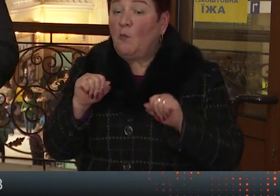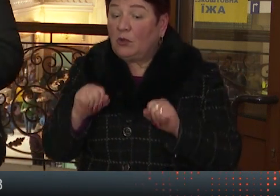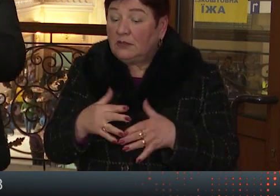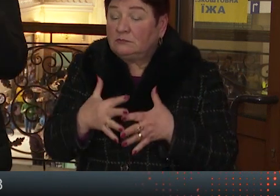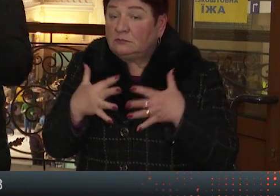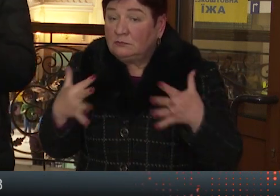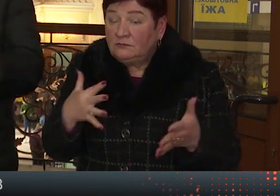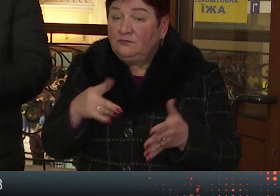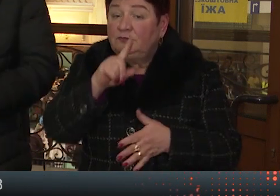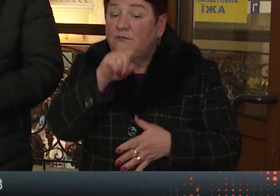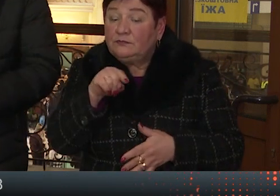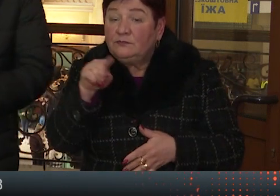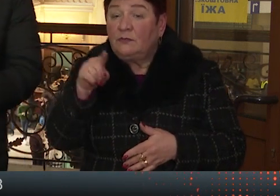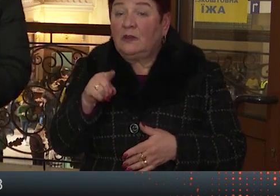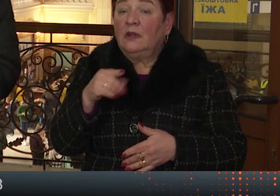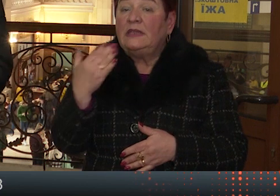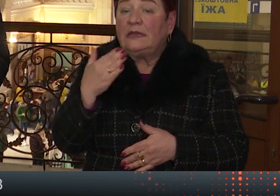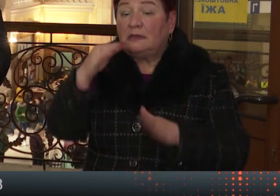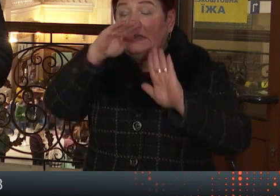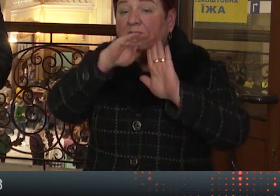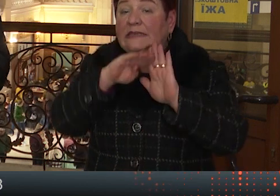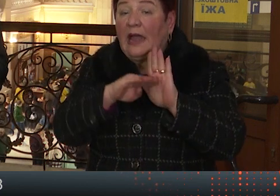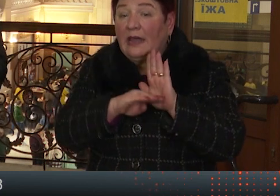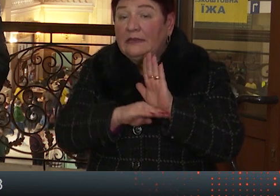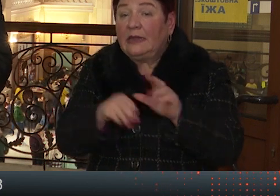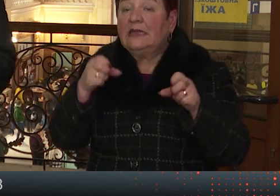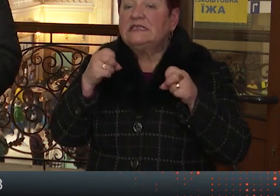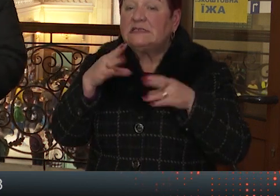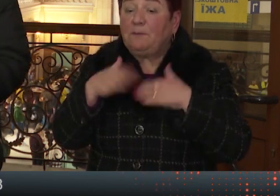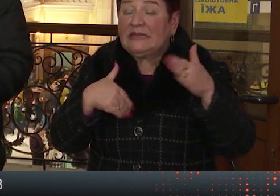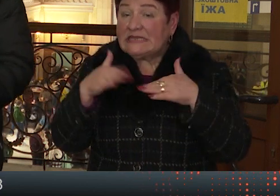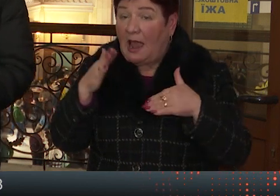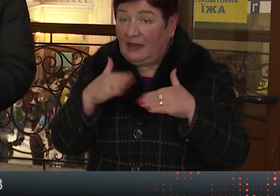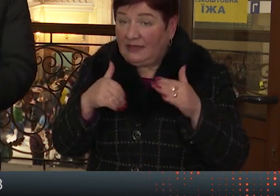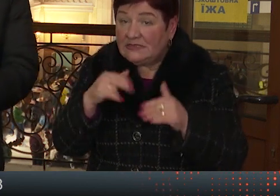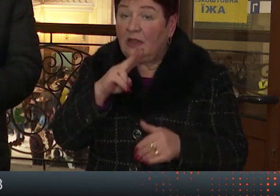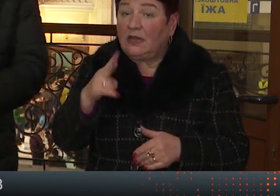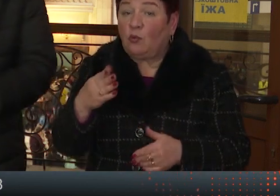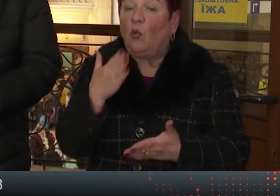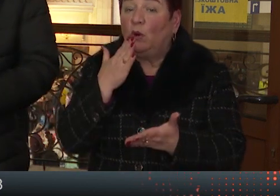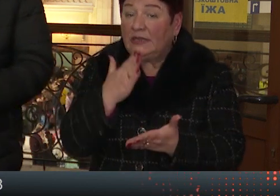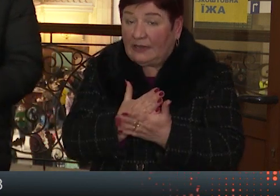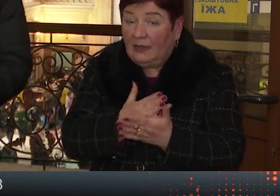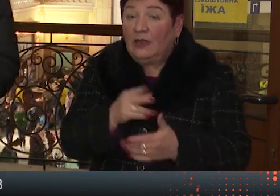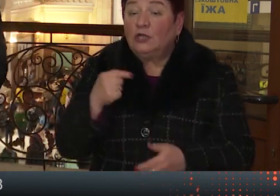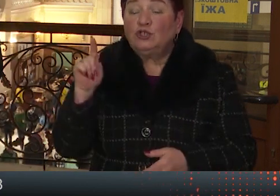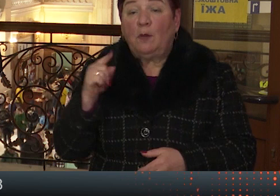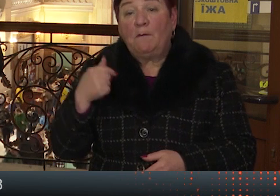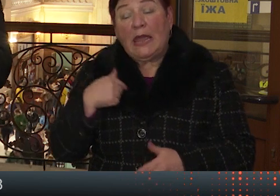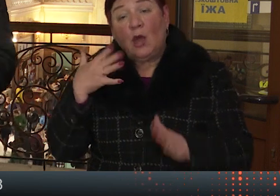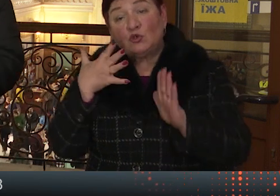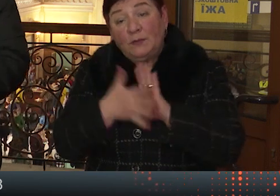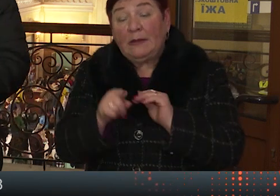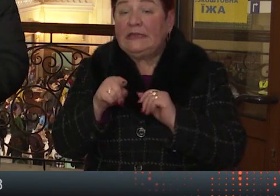якому буде вказуватися їхні дані, а також спеціальність, яку вони мають, для того, щоб не розуміли, що